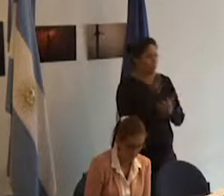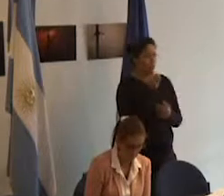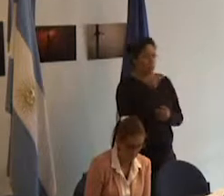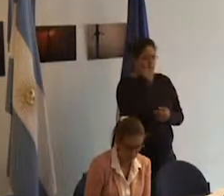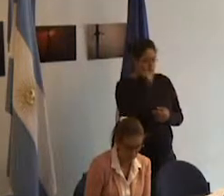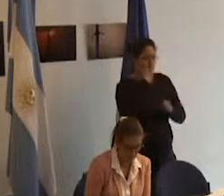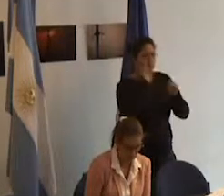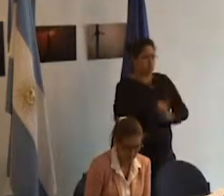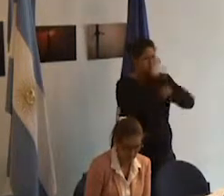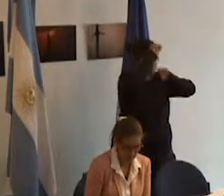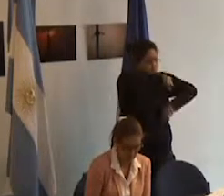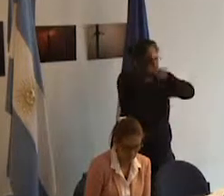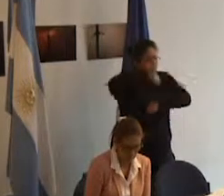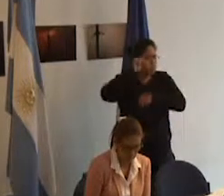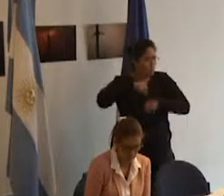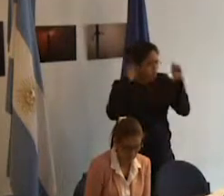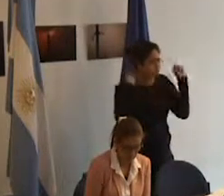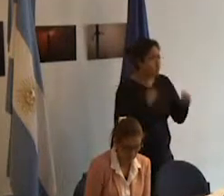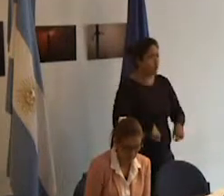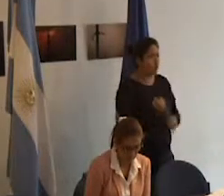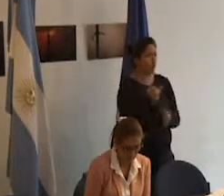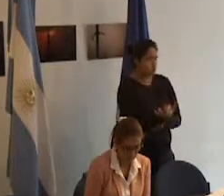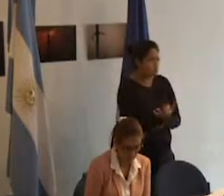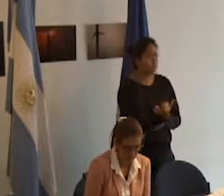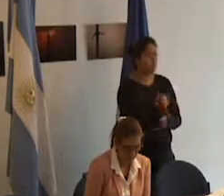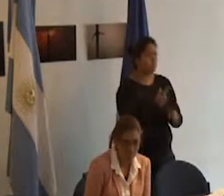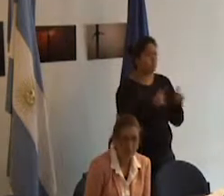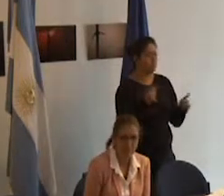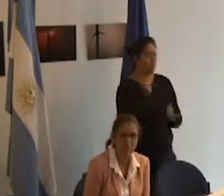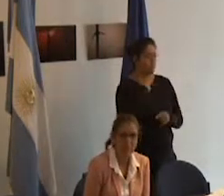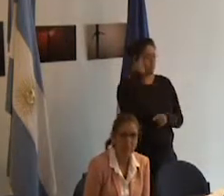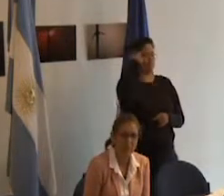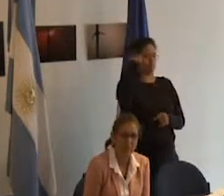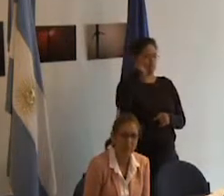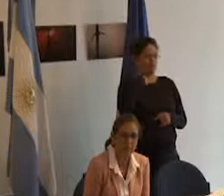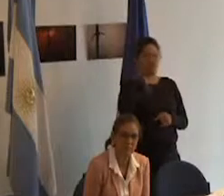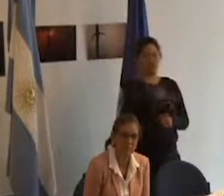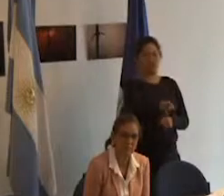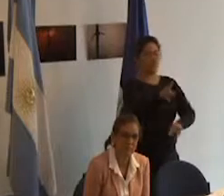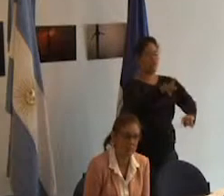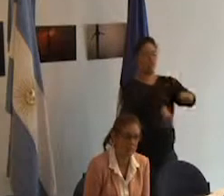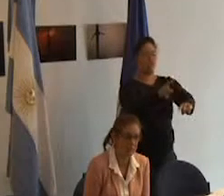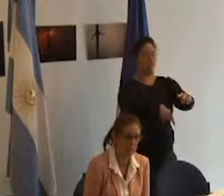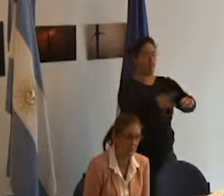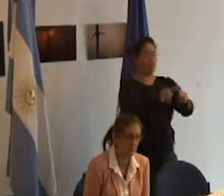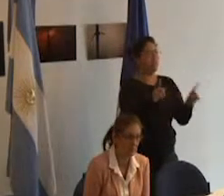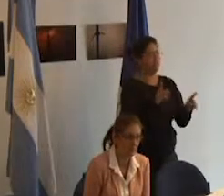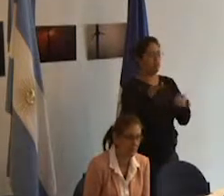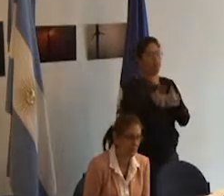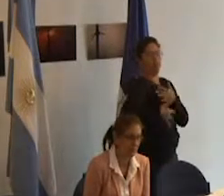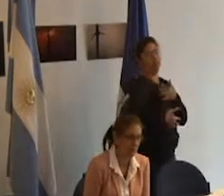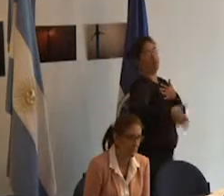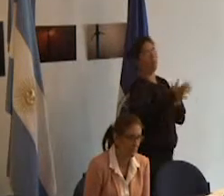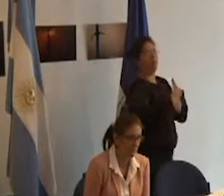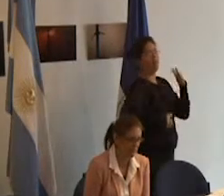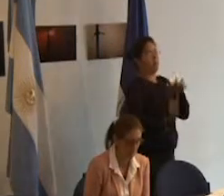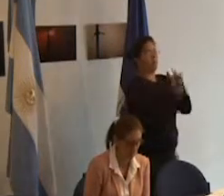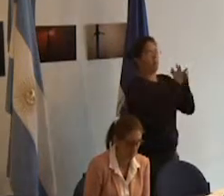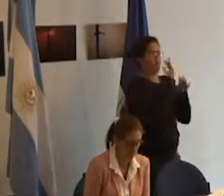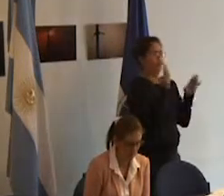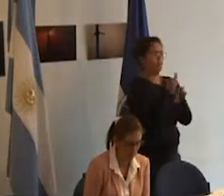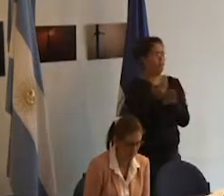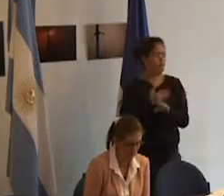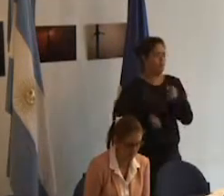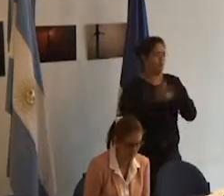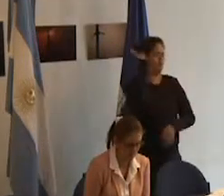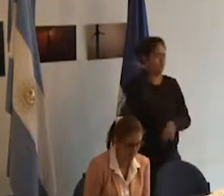niño puede tener muchas potencialidades, pero si yo primero entro pensando que no puede, pues de ahí en adelante se van a generar una serie de